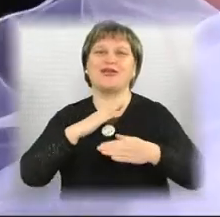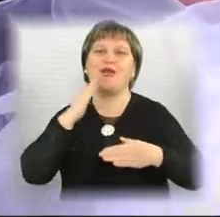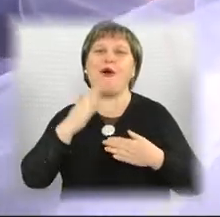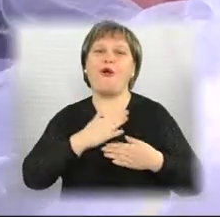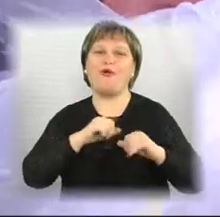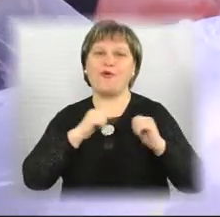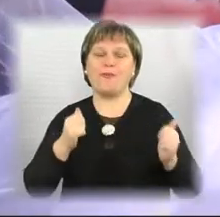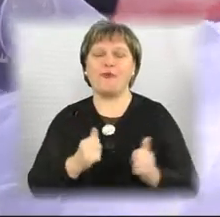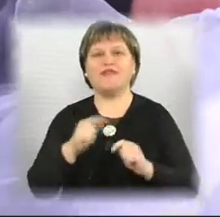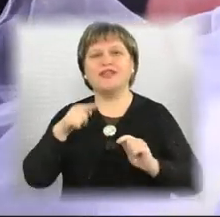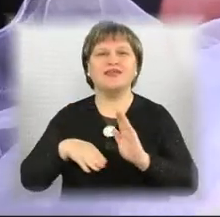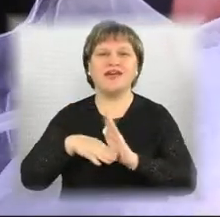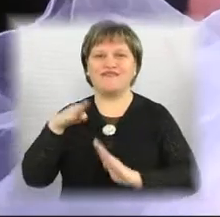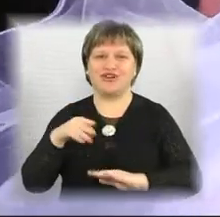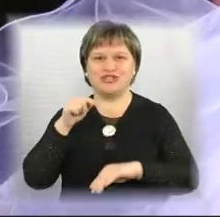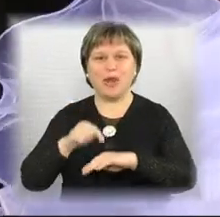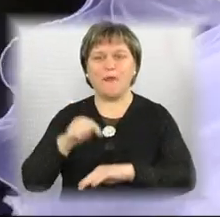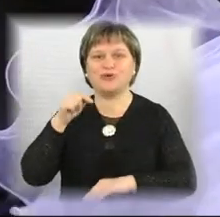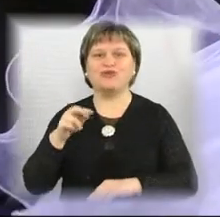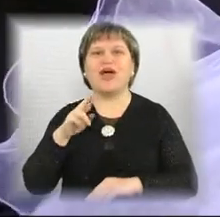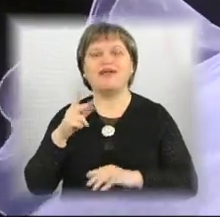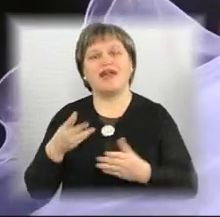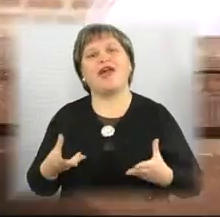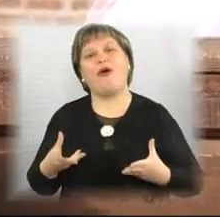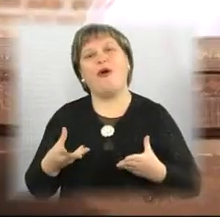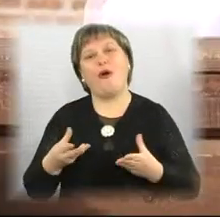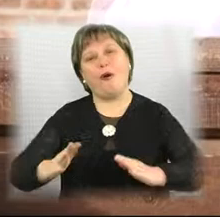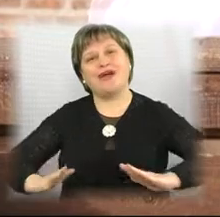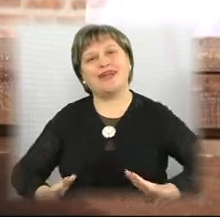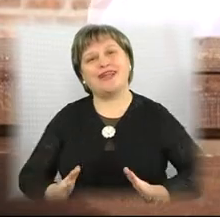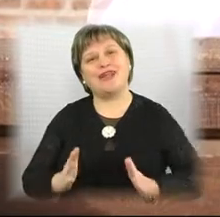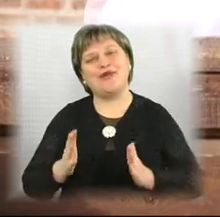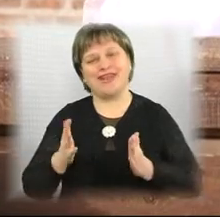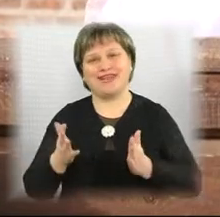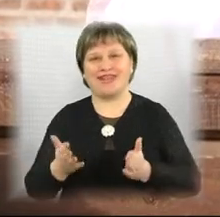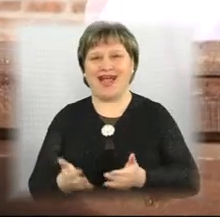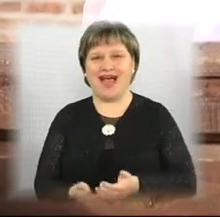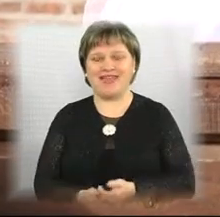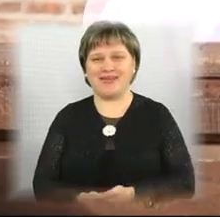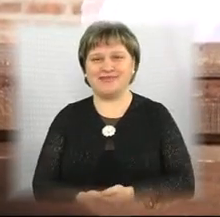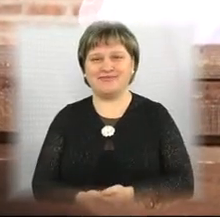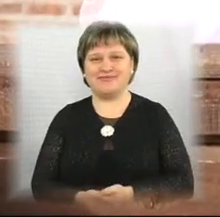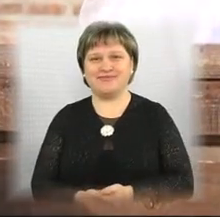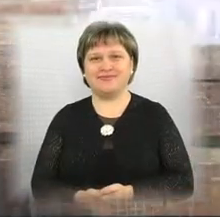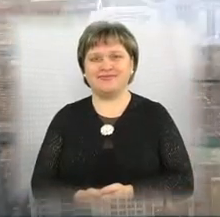Те найвище почуття, яке окрилює і надихає.